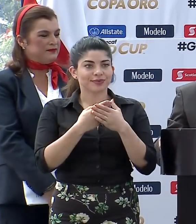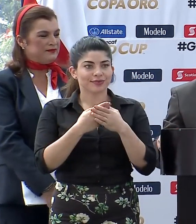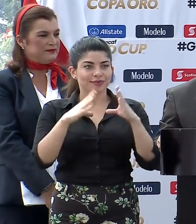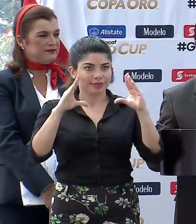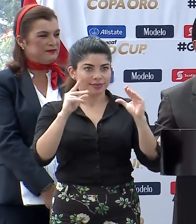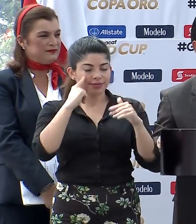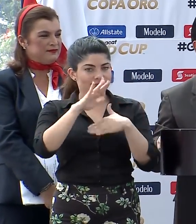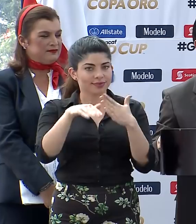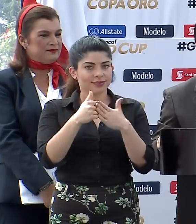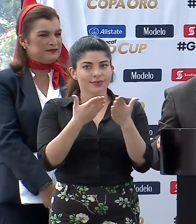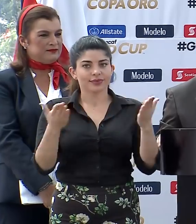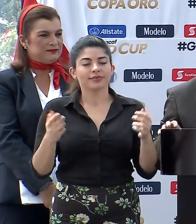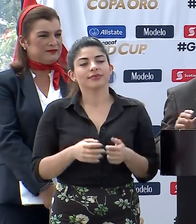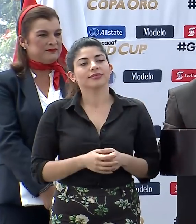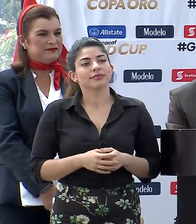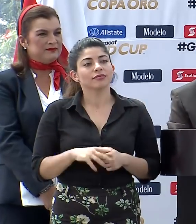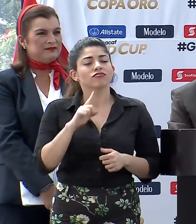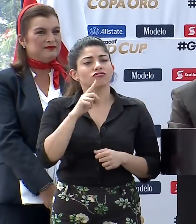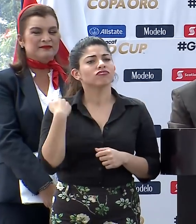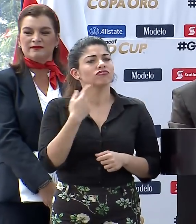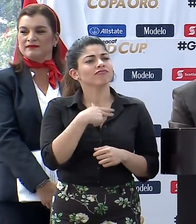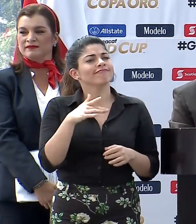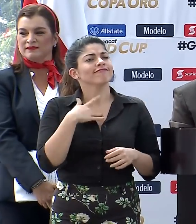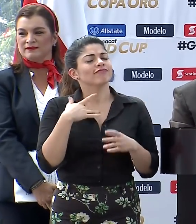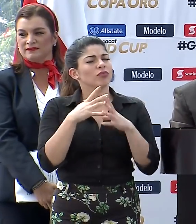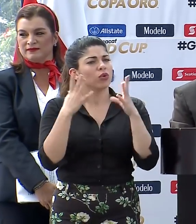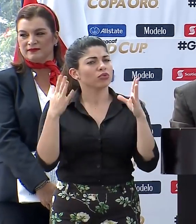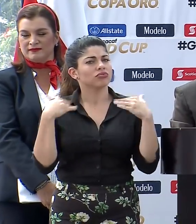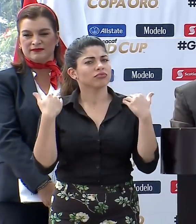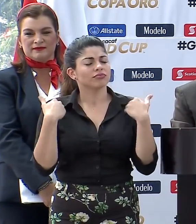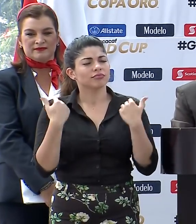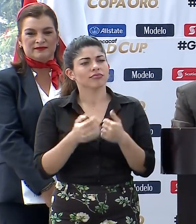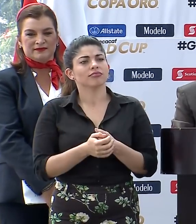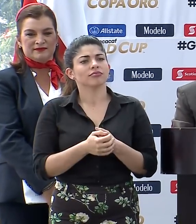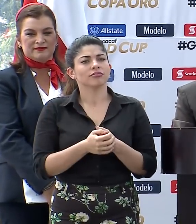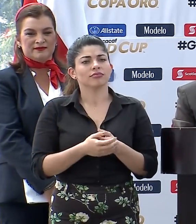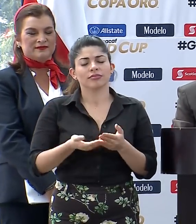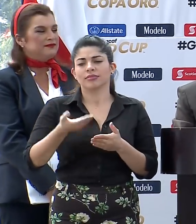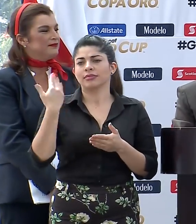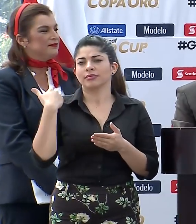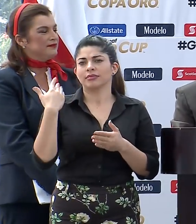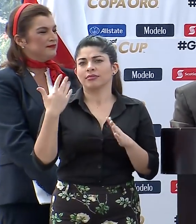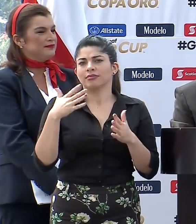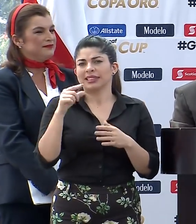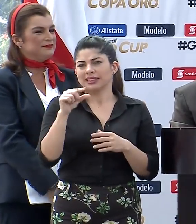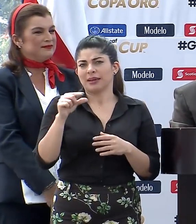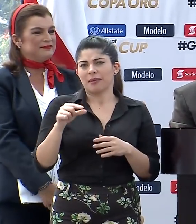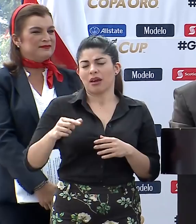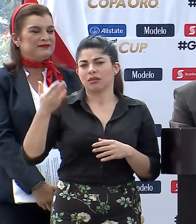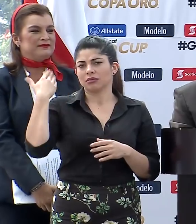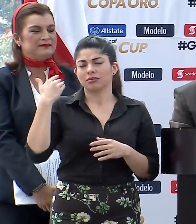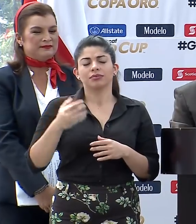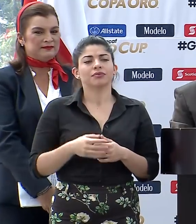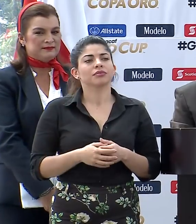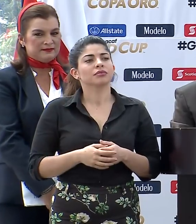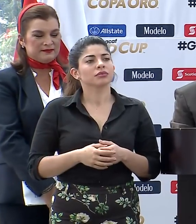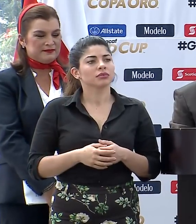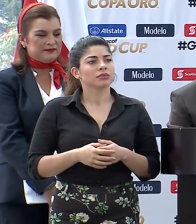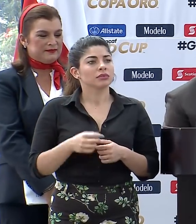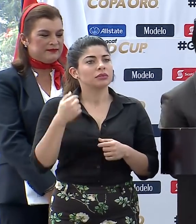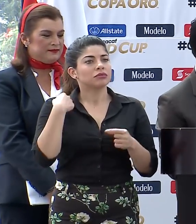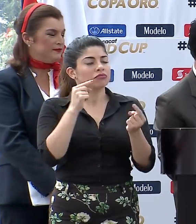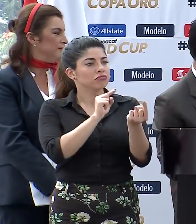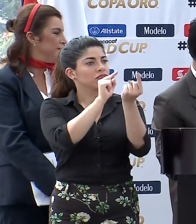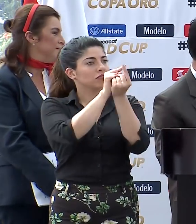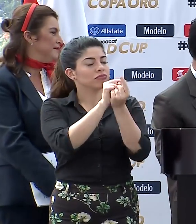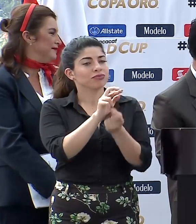muy buenas tardes a todas y a todos. Estamos muy contentos. Hace algunas semanas me encontré